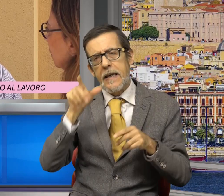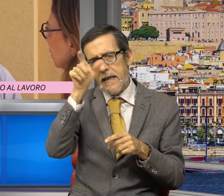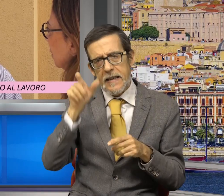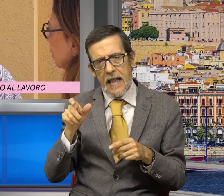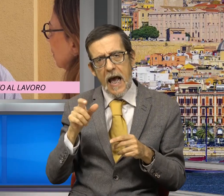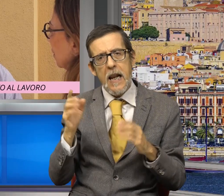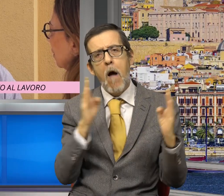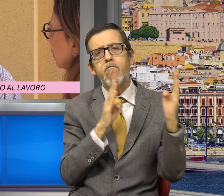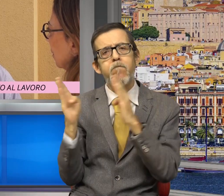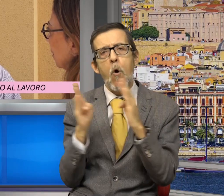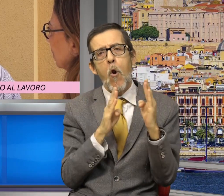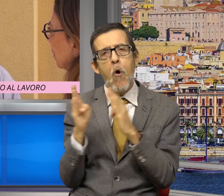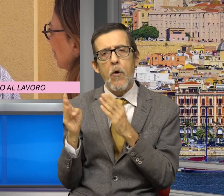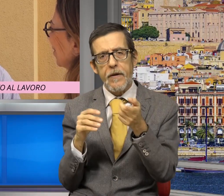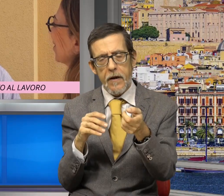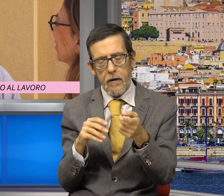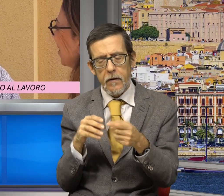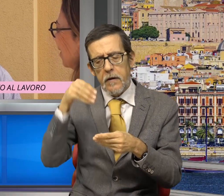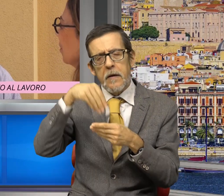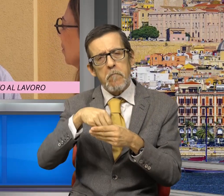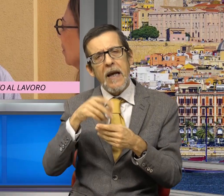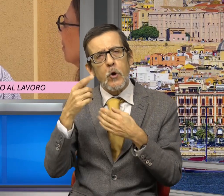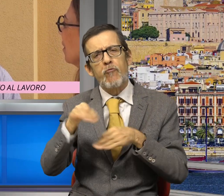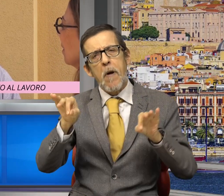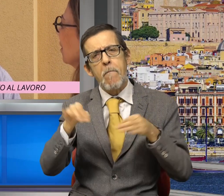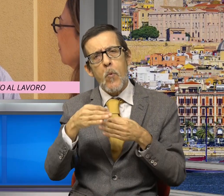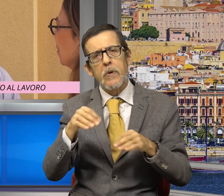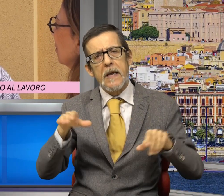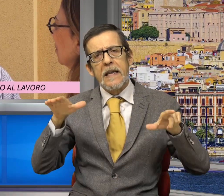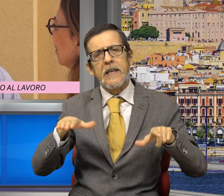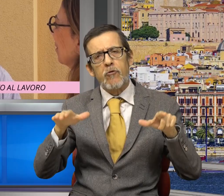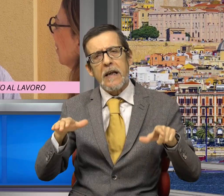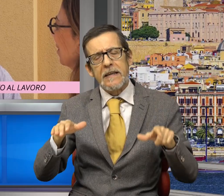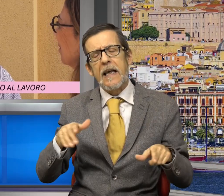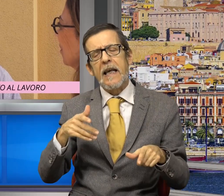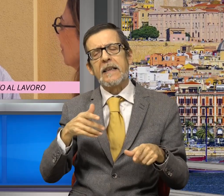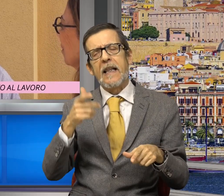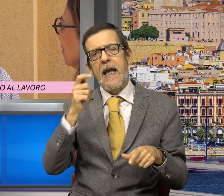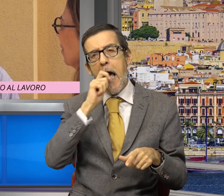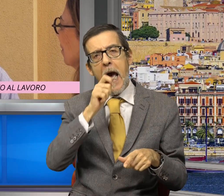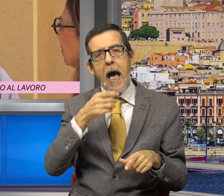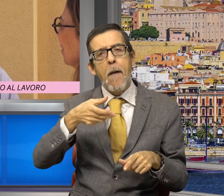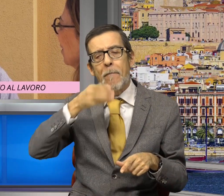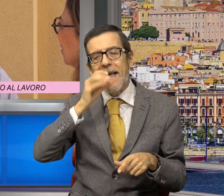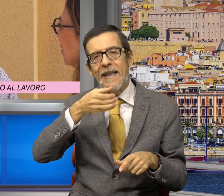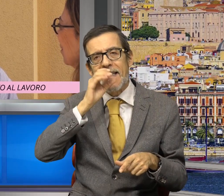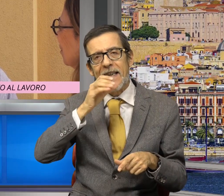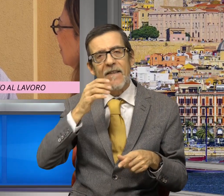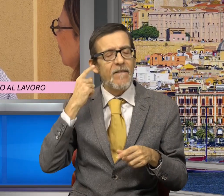E in mezzo ci sarà anche della musica, i DJ set, degli aperitivi sonori, insomma un programma veramente ricco. Prevediamo almeno due proiezioni al giorno,